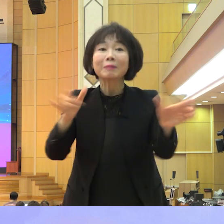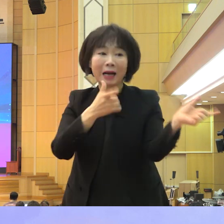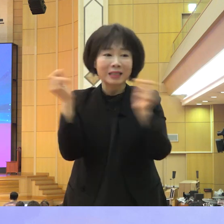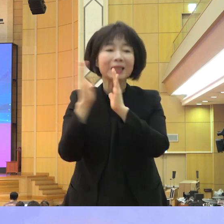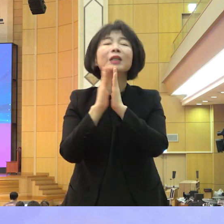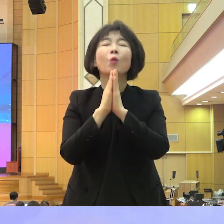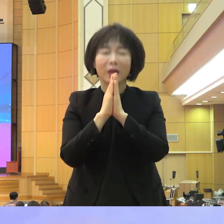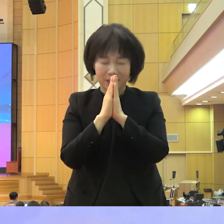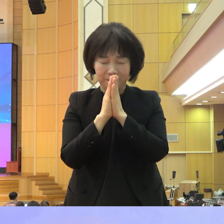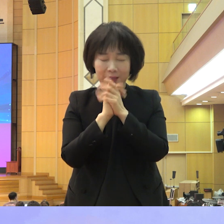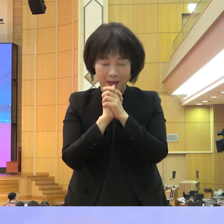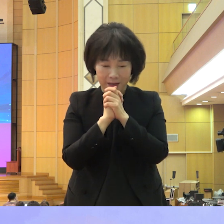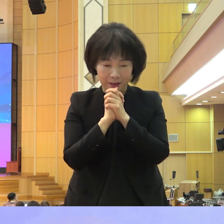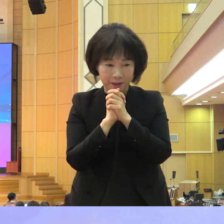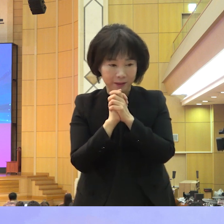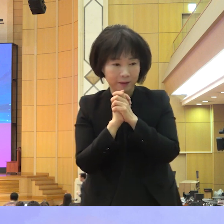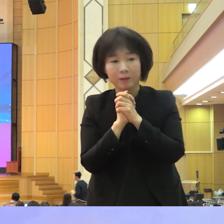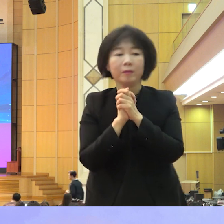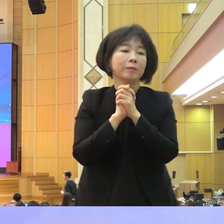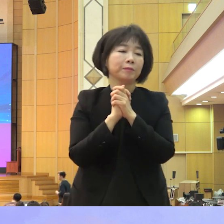다 함께 기도드리겠습니다.